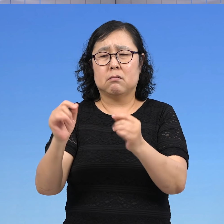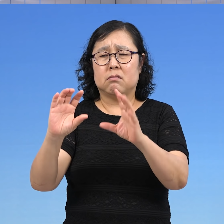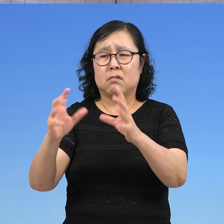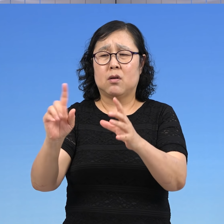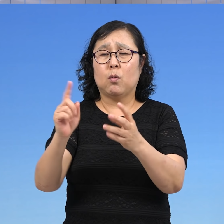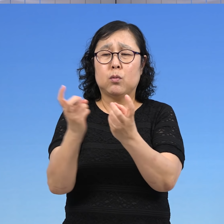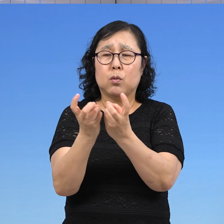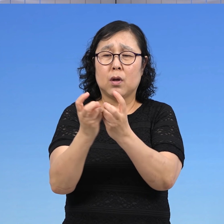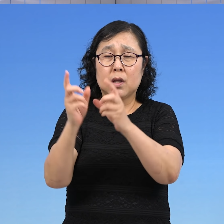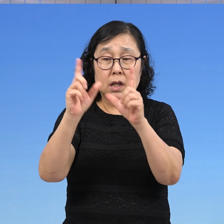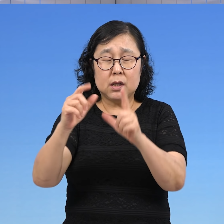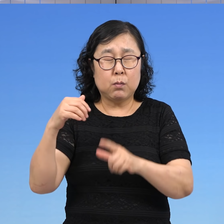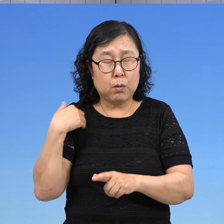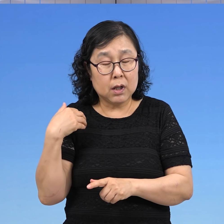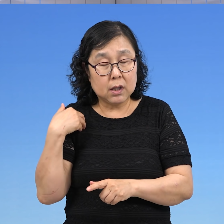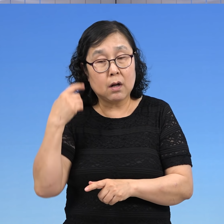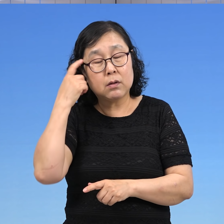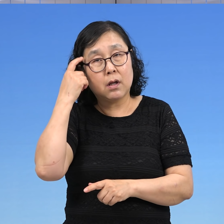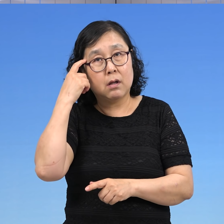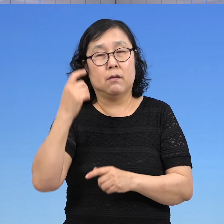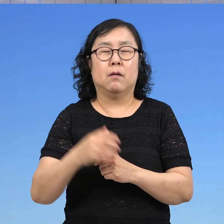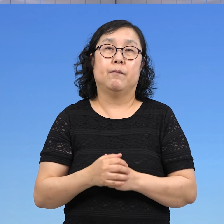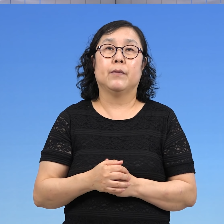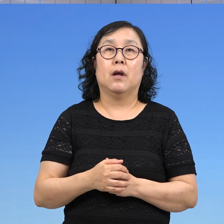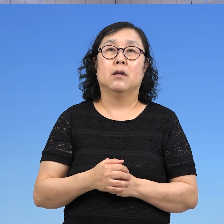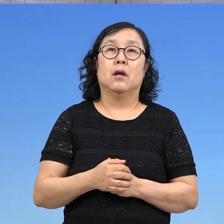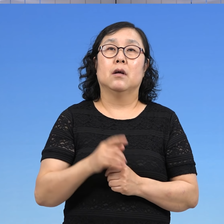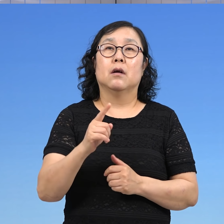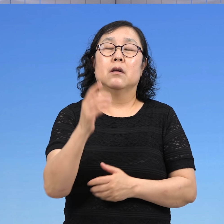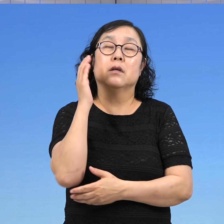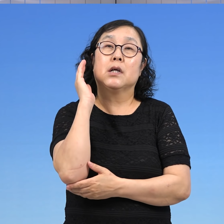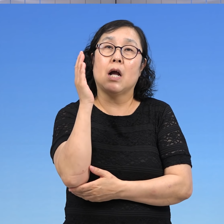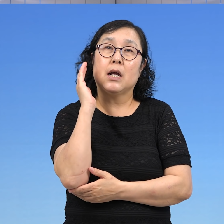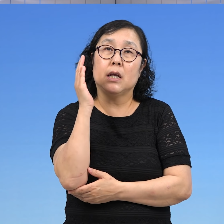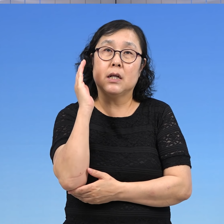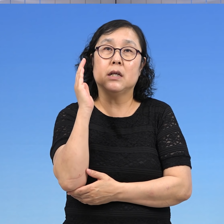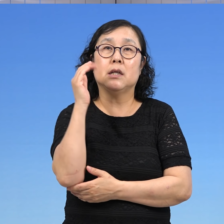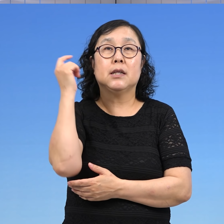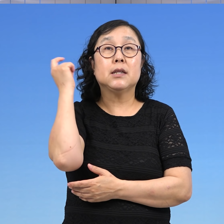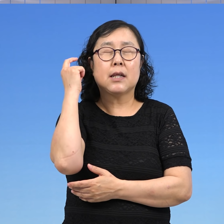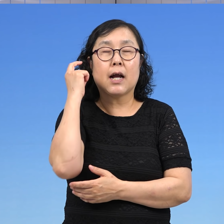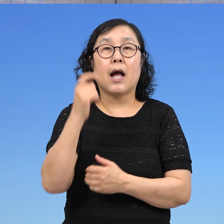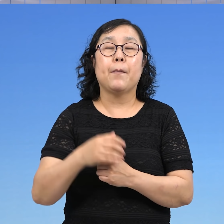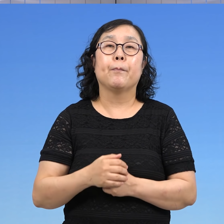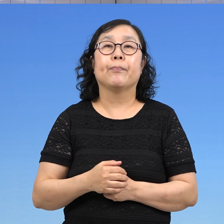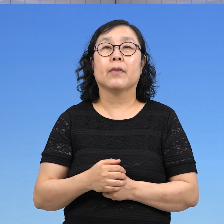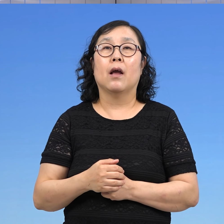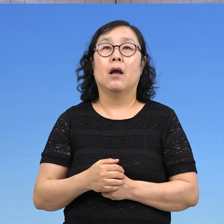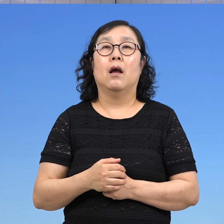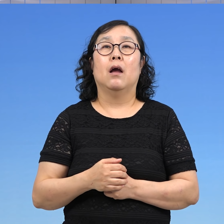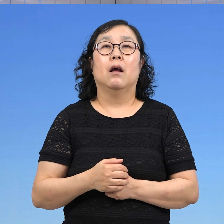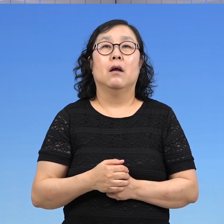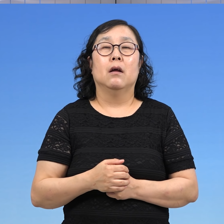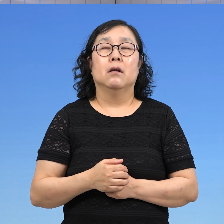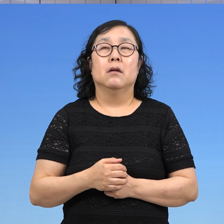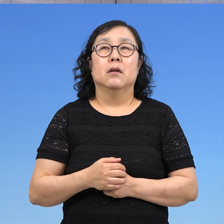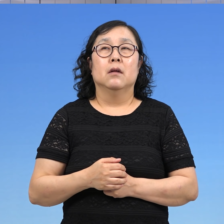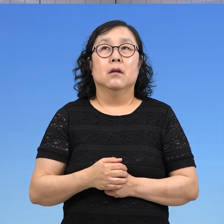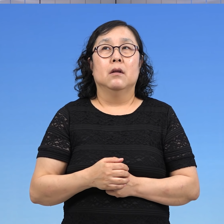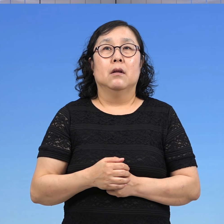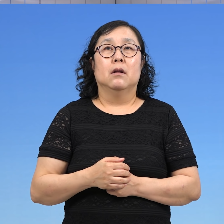사는지 모르겠다 뭐 그거 아닙니까 그제사 그런 강의를 이제 쭉 걷다가 보니까